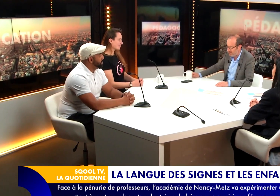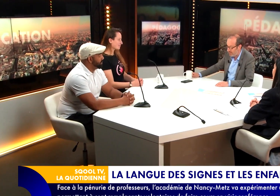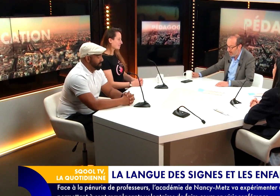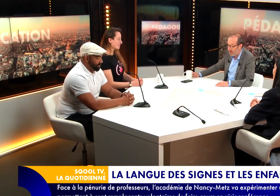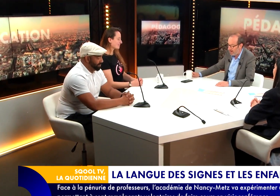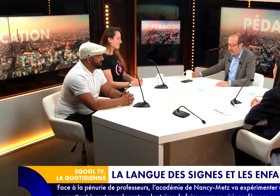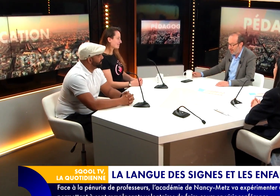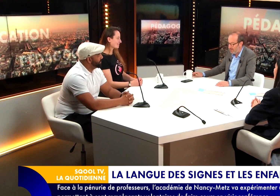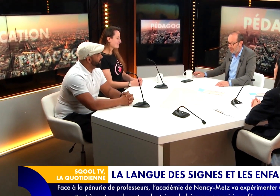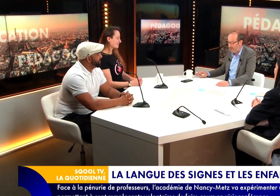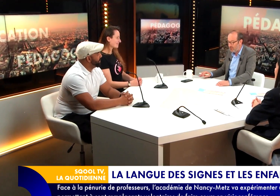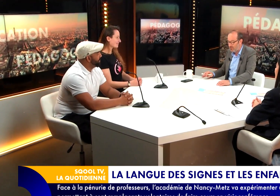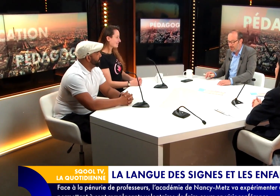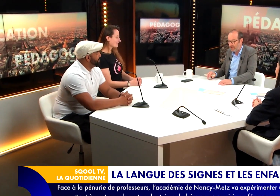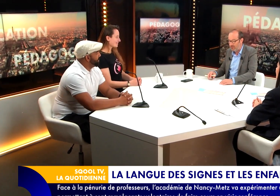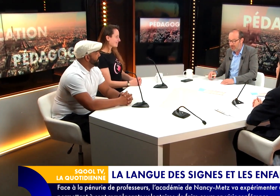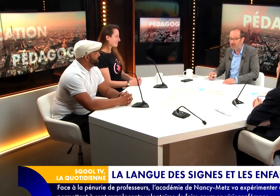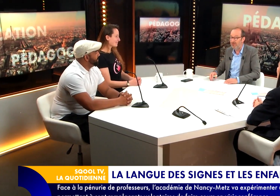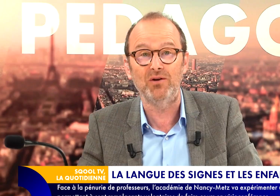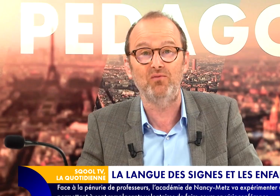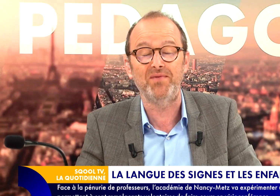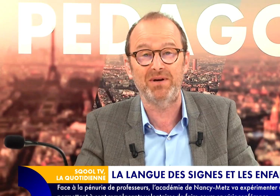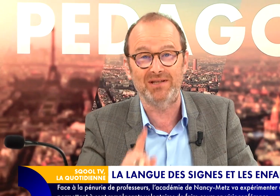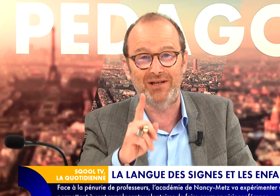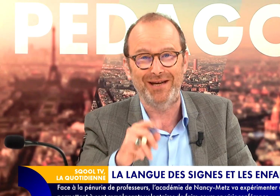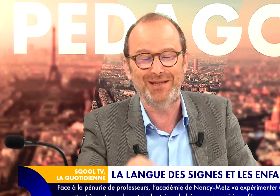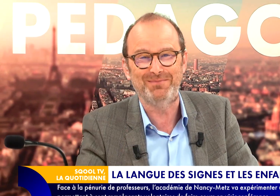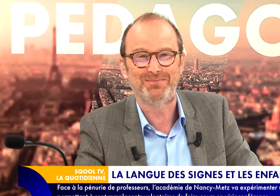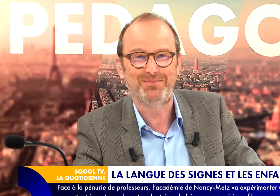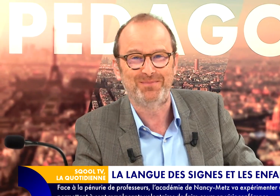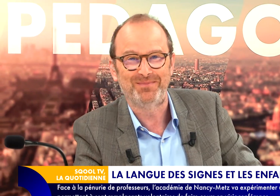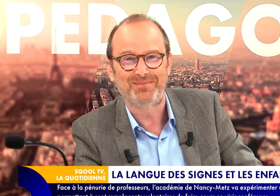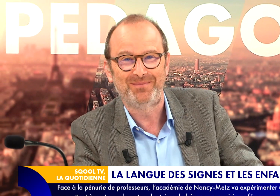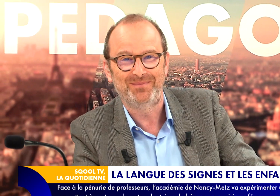j'aime pas » et à la quotidienne de School TV, on adore, alors on vous fait partager, regardez.